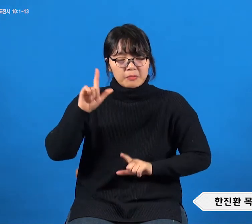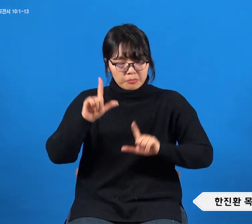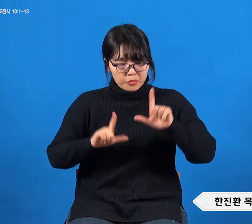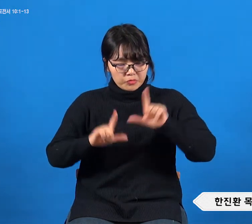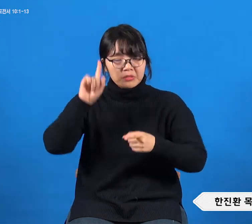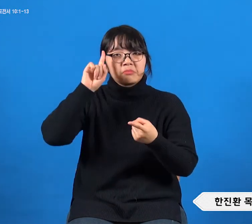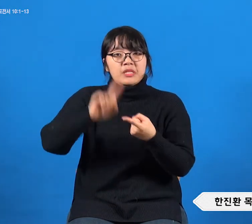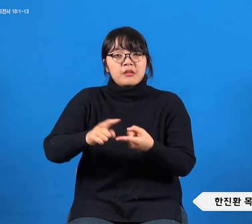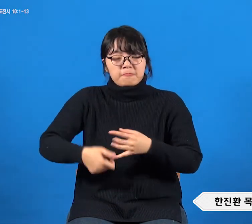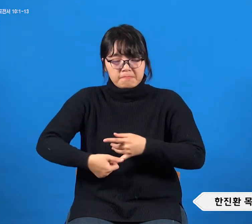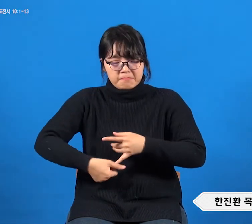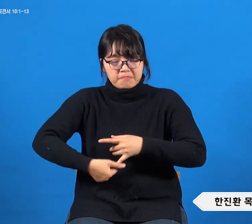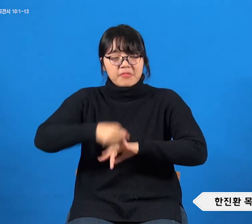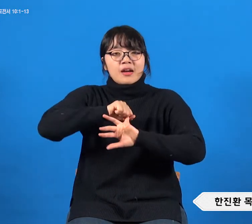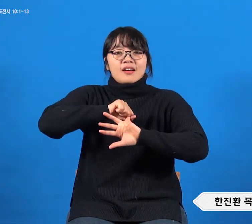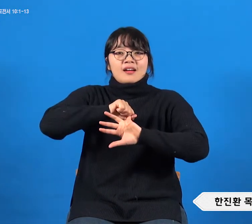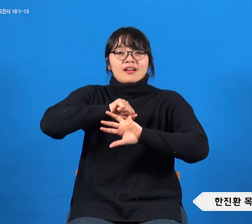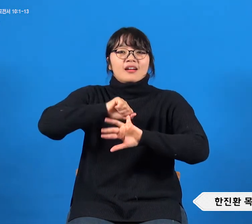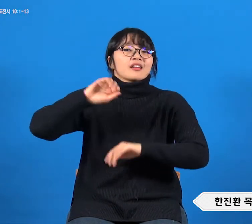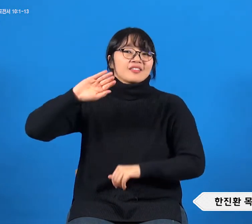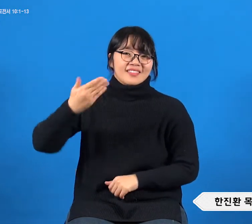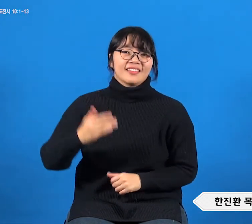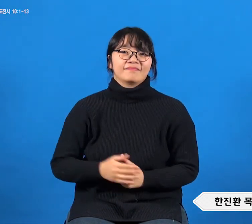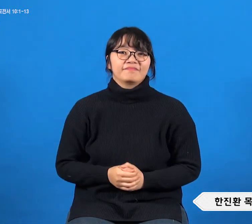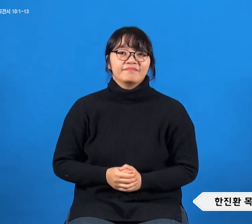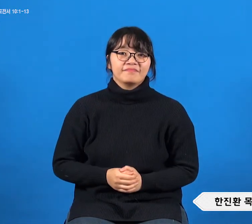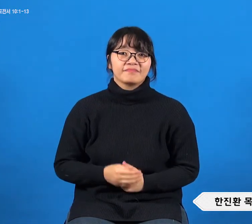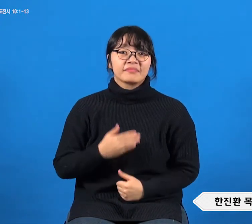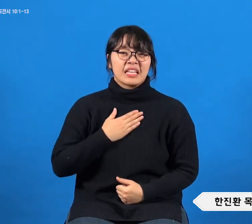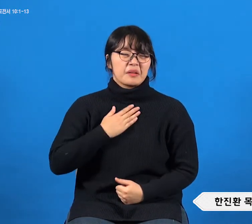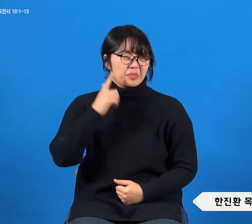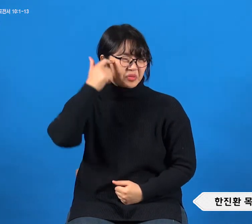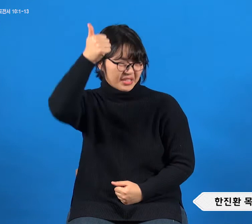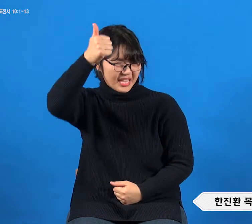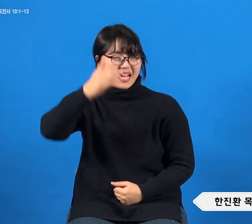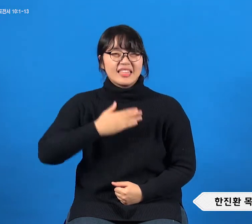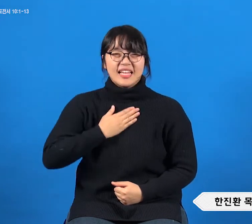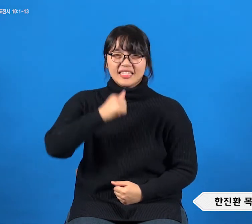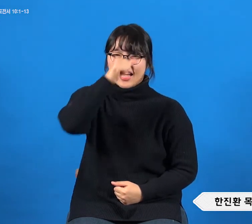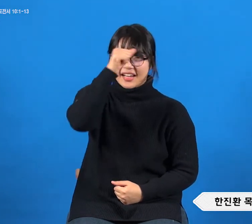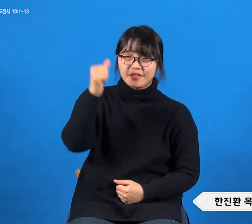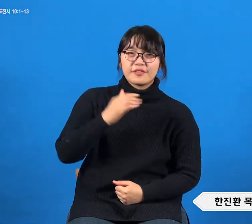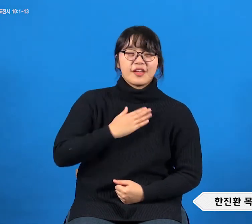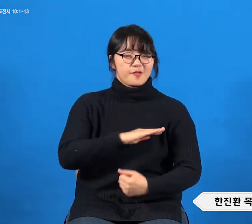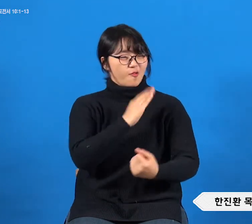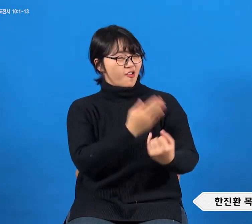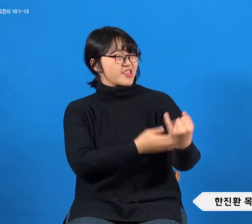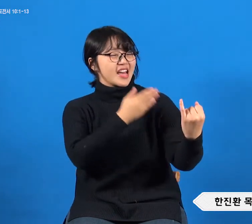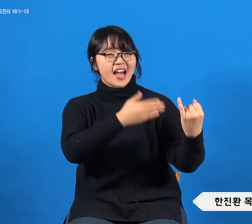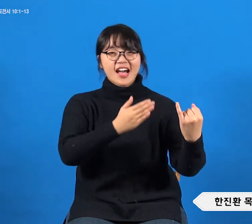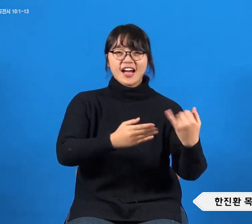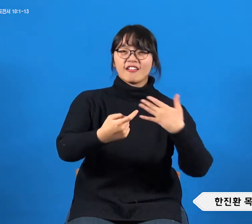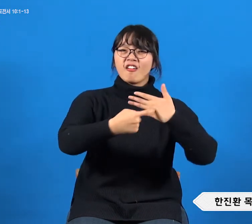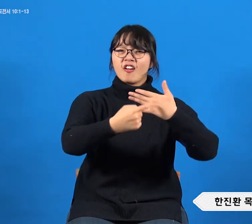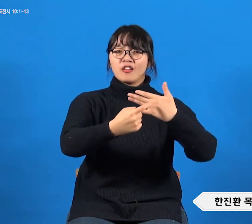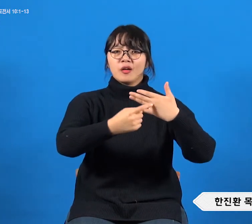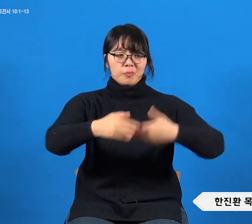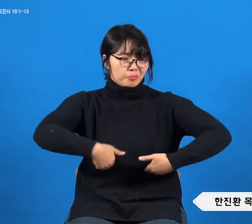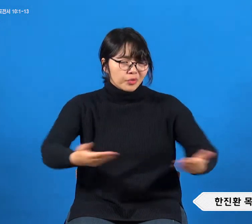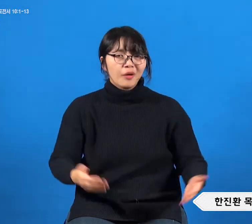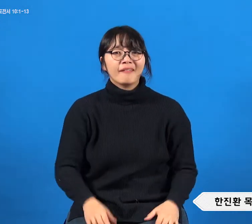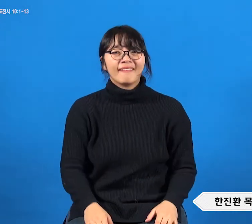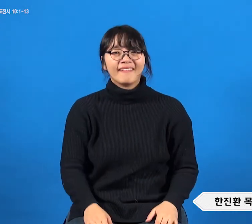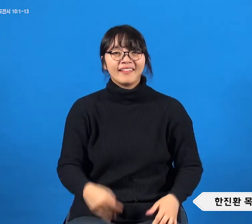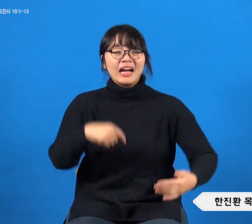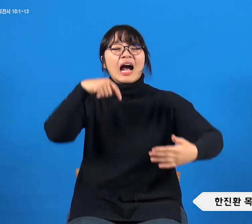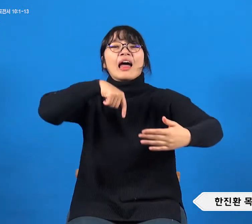모습이 어떤지를 바로 알아야 됩니다. 내가 뭐 목사고 장로고 권사고 그런 껍데기는 다 내려놓고